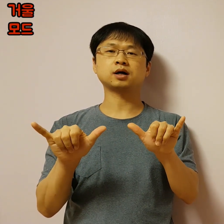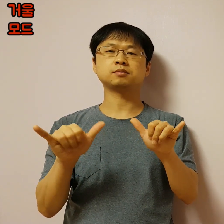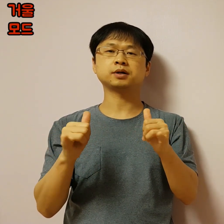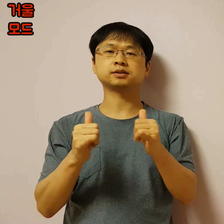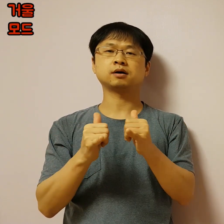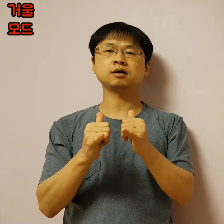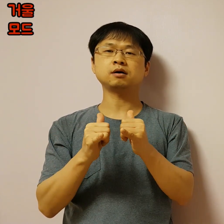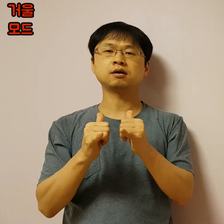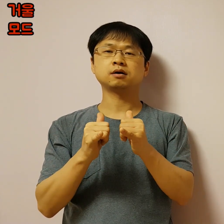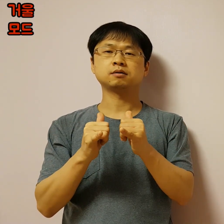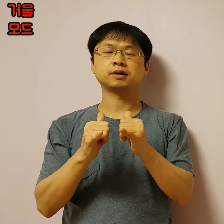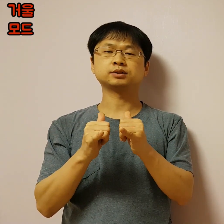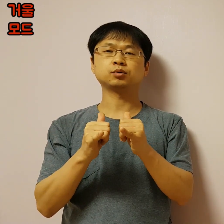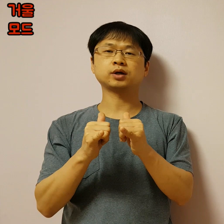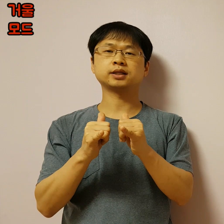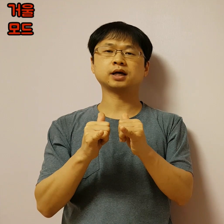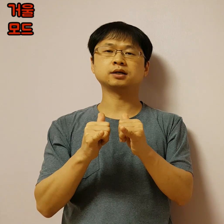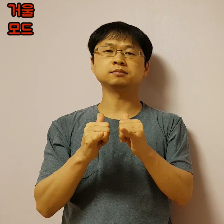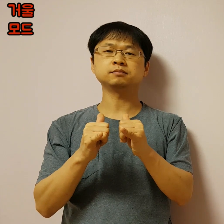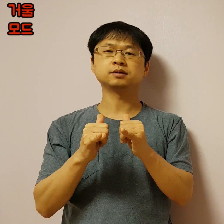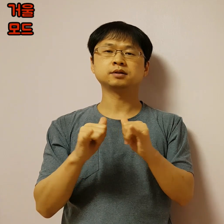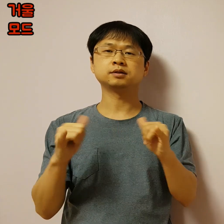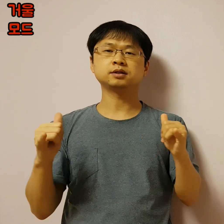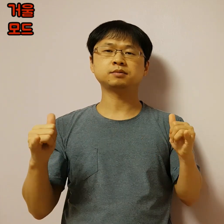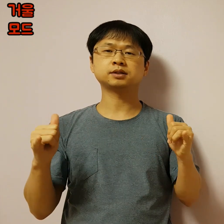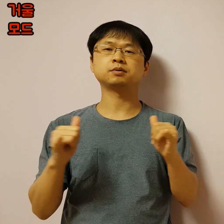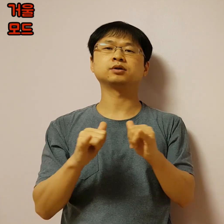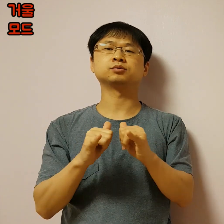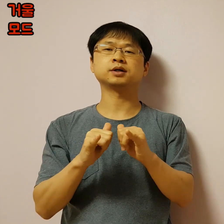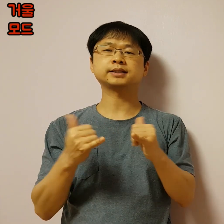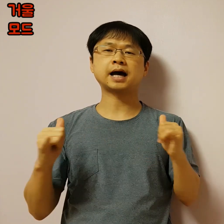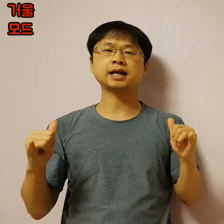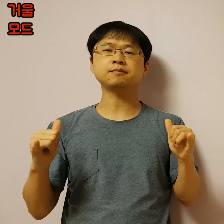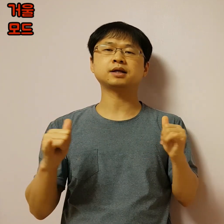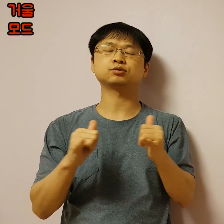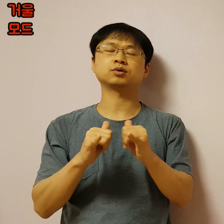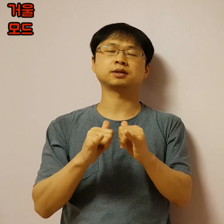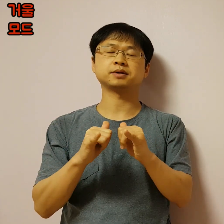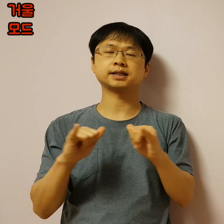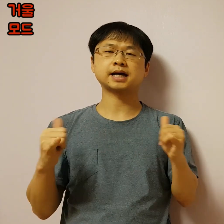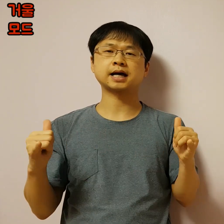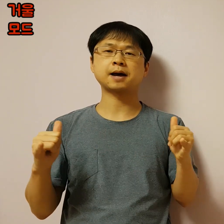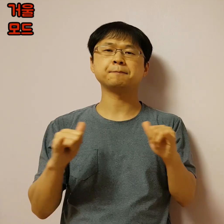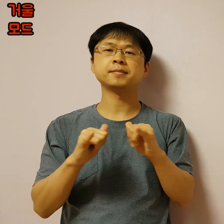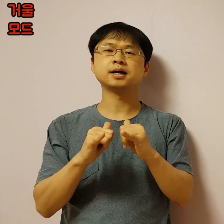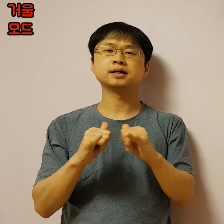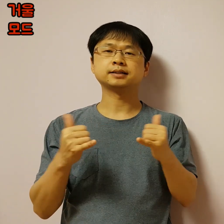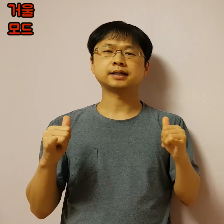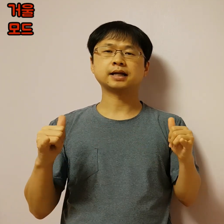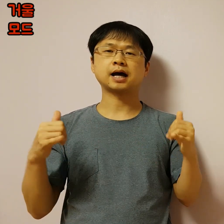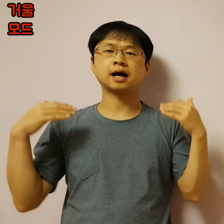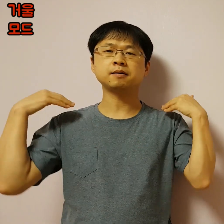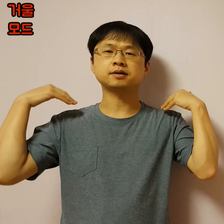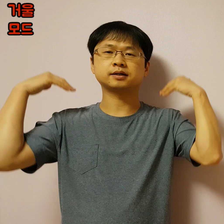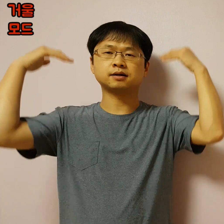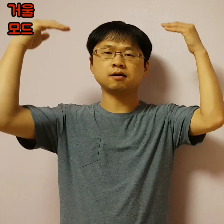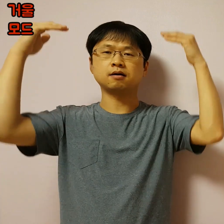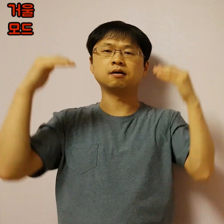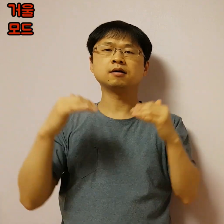새끼손가락을 펴서 마주보게 한 다음 흔들면서 벌려주면 사람이란 수어가 됩니다. 사람, 사람. 그래서